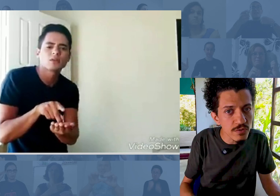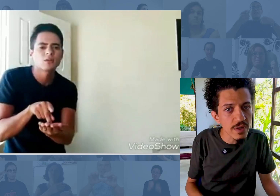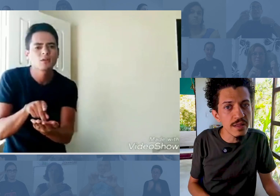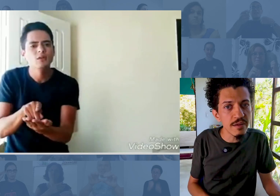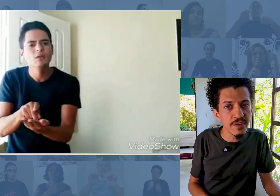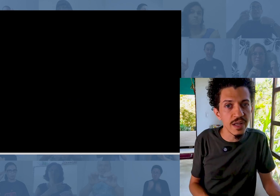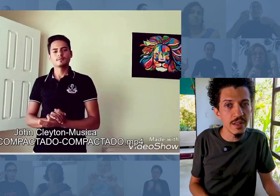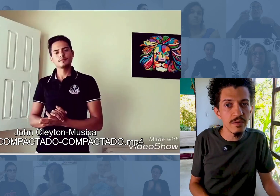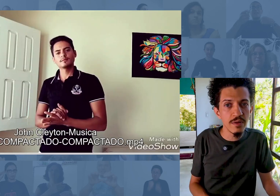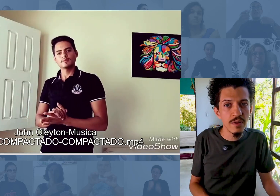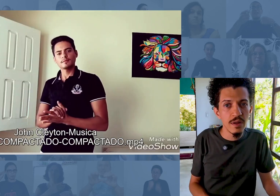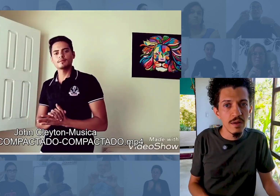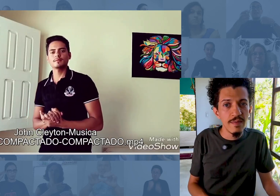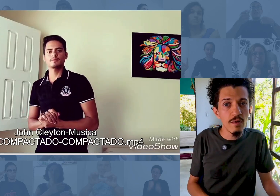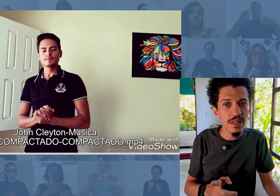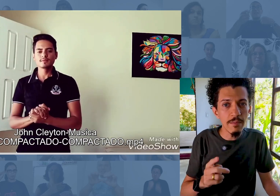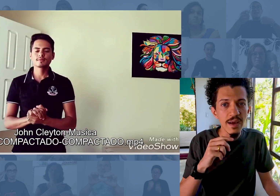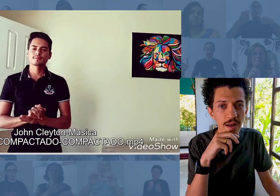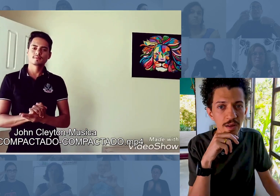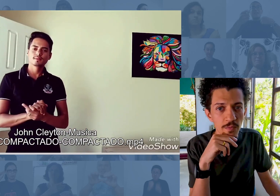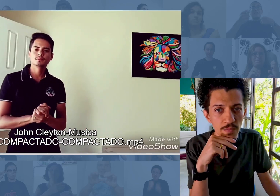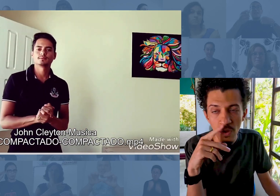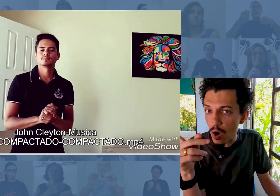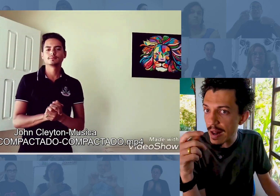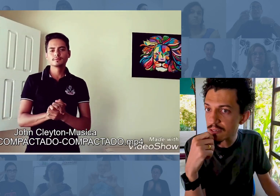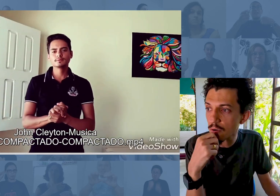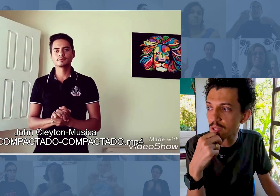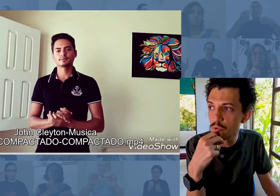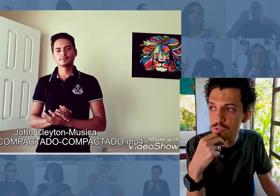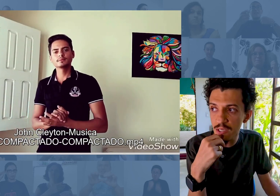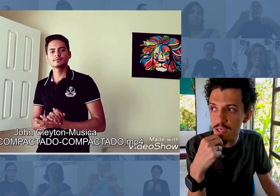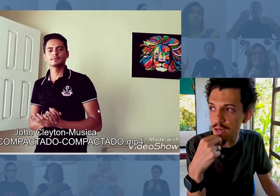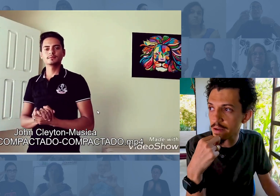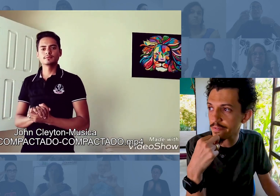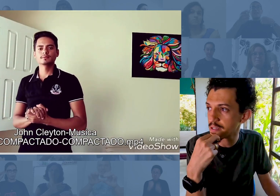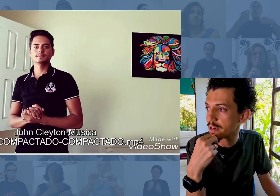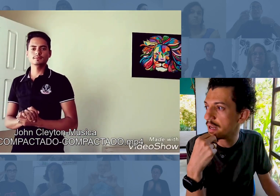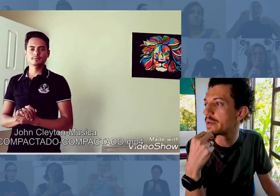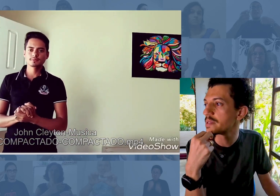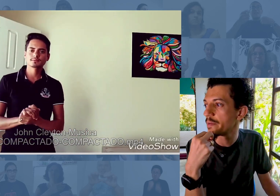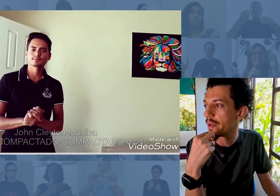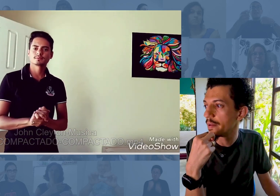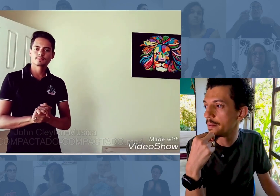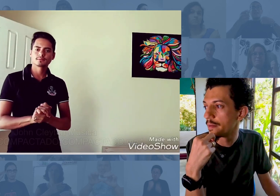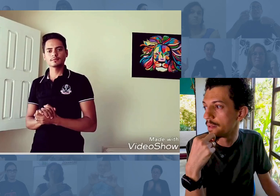ele está fazendo. Não está mecânico. Olha essa outra música aqui que ele está fazendo em Libras também.